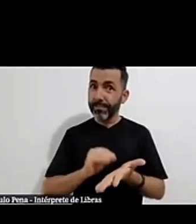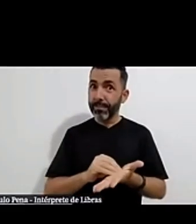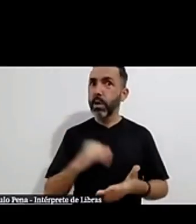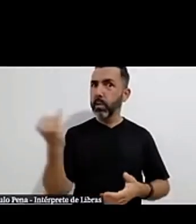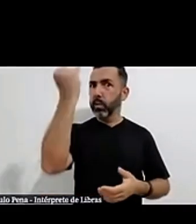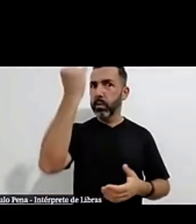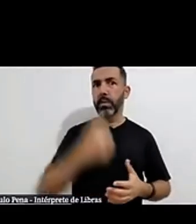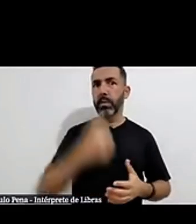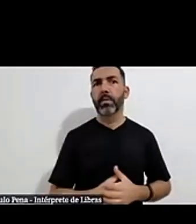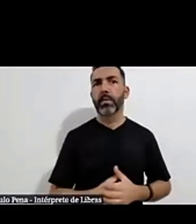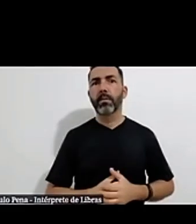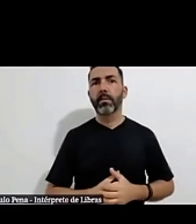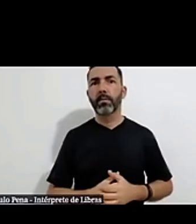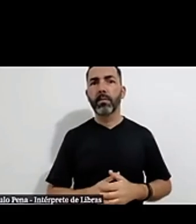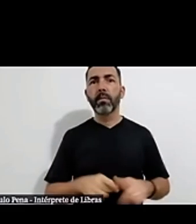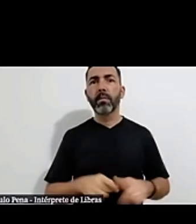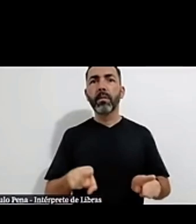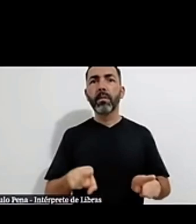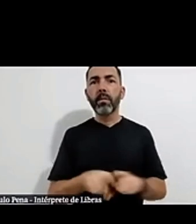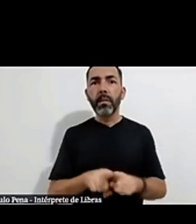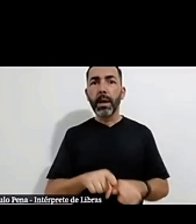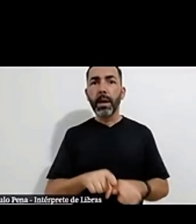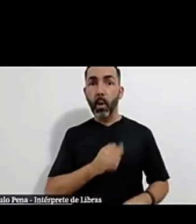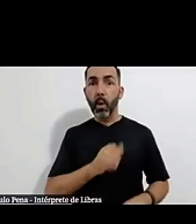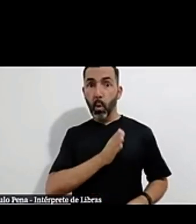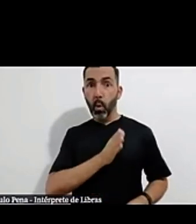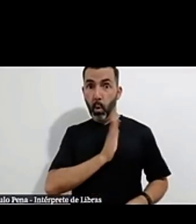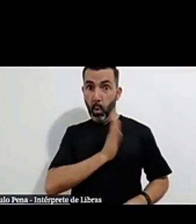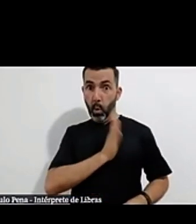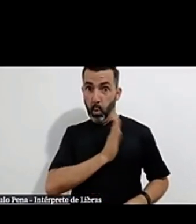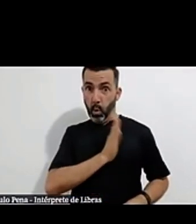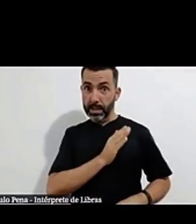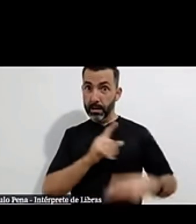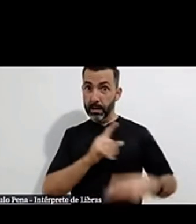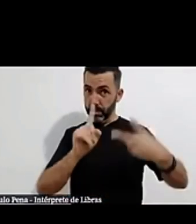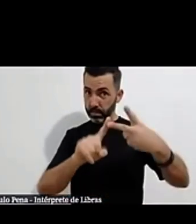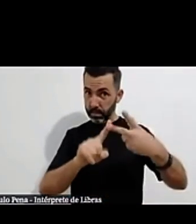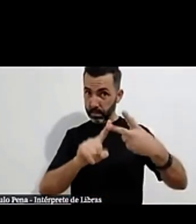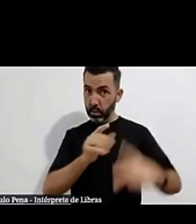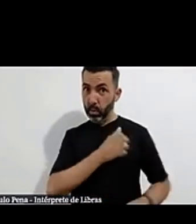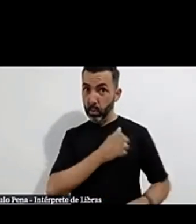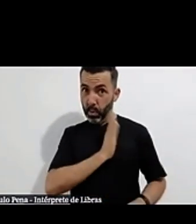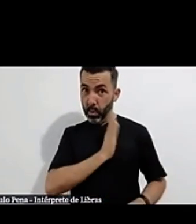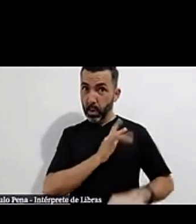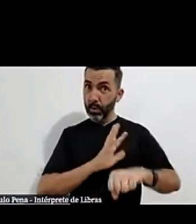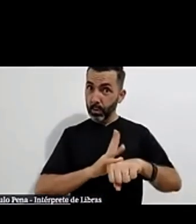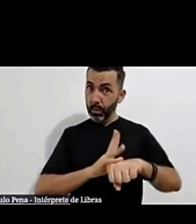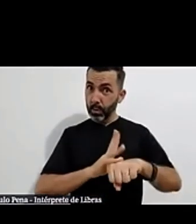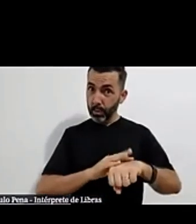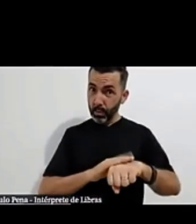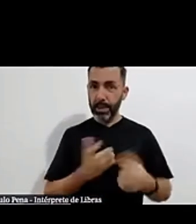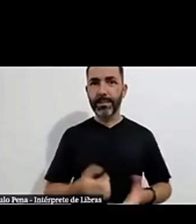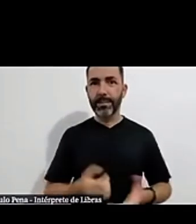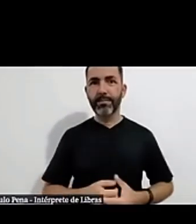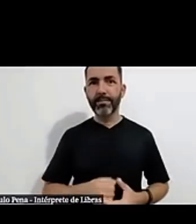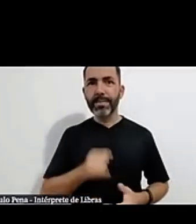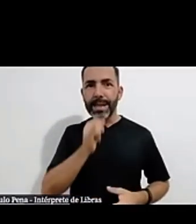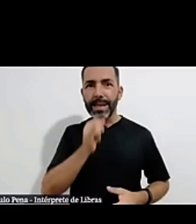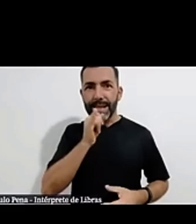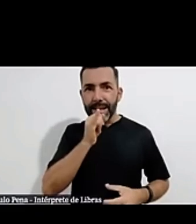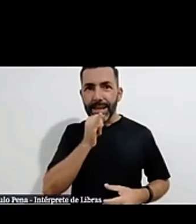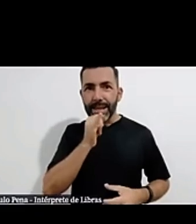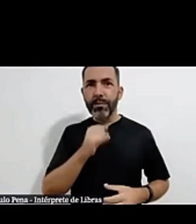Doenças cardíacas é o segundo fator, né? Como insuficiência cardíaca ou